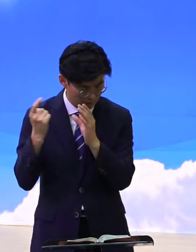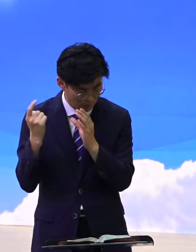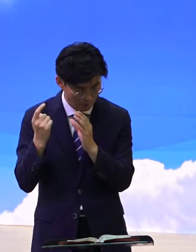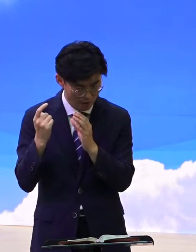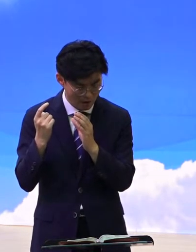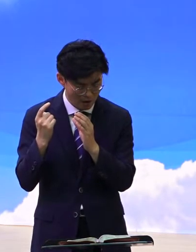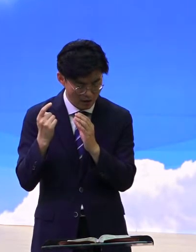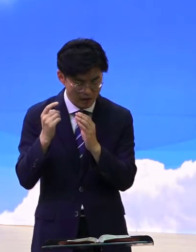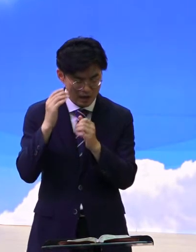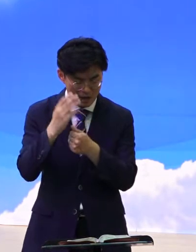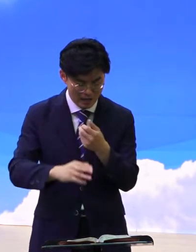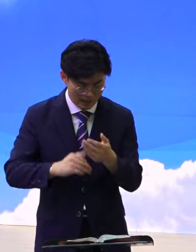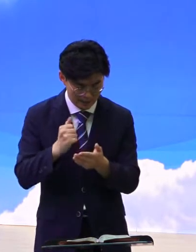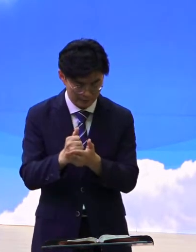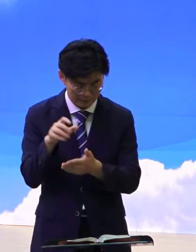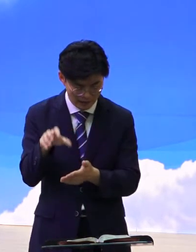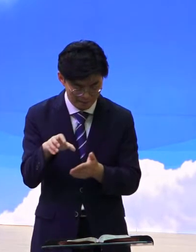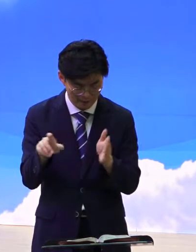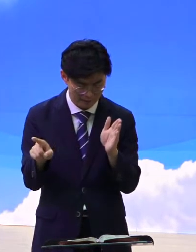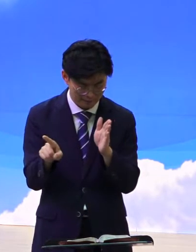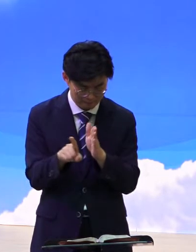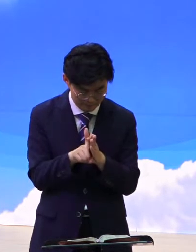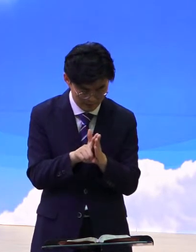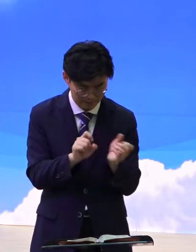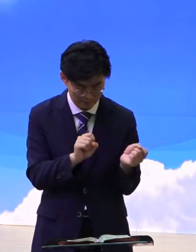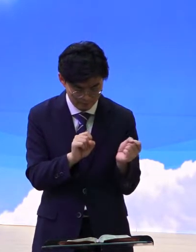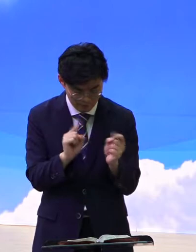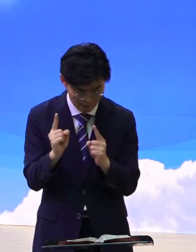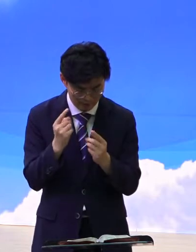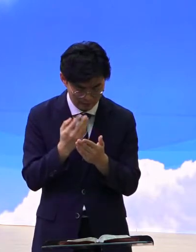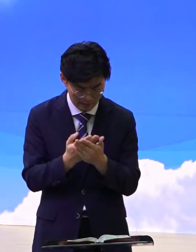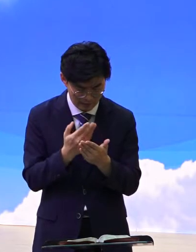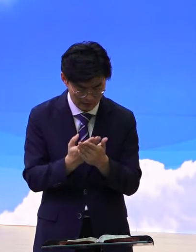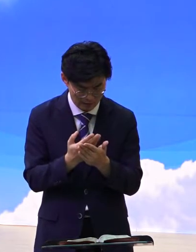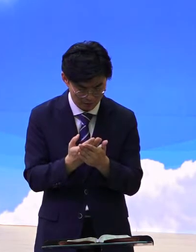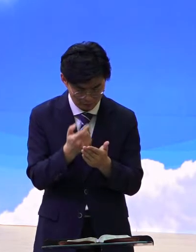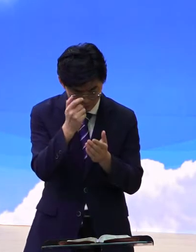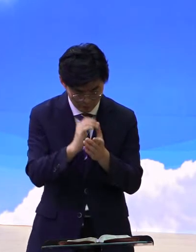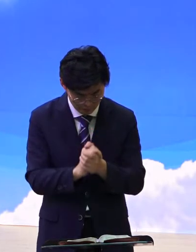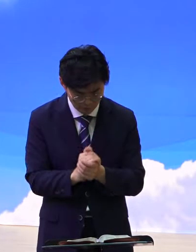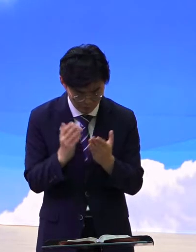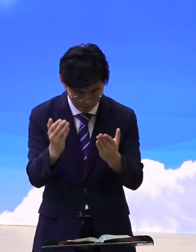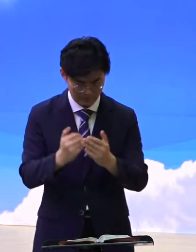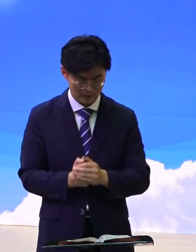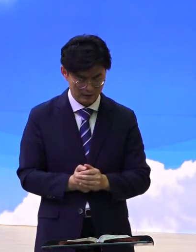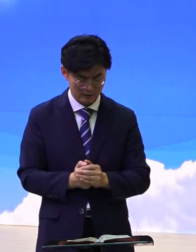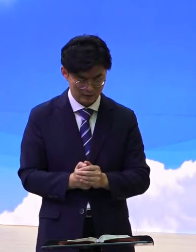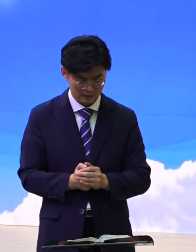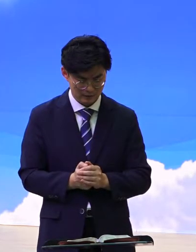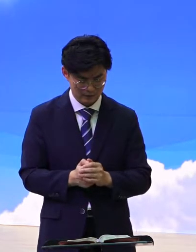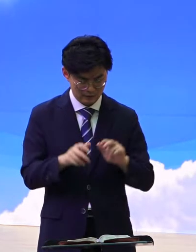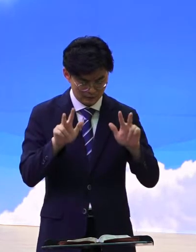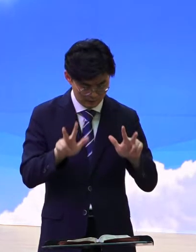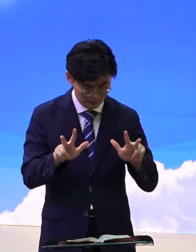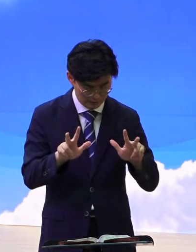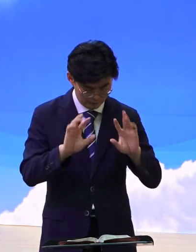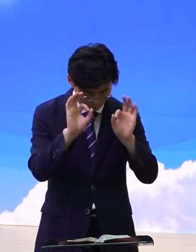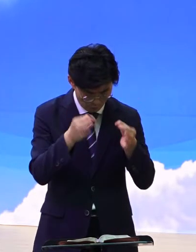신앙을 반성하며 엎드렸었는데 어느덧 우리의 신앙은 게을러졌고